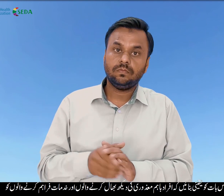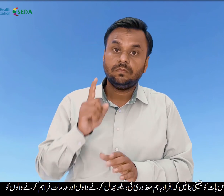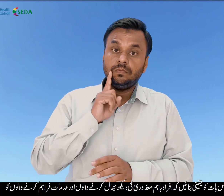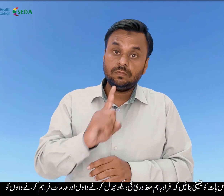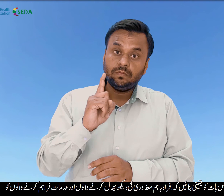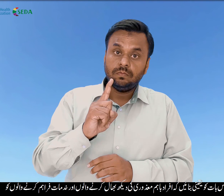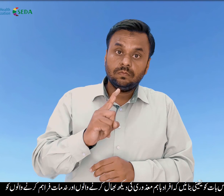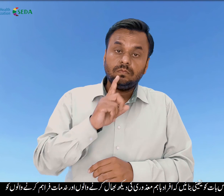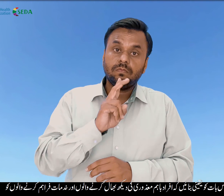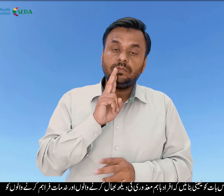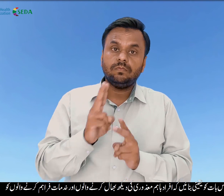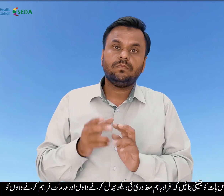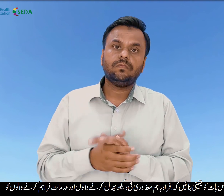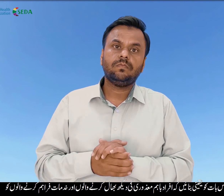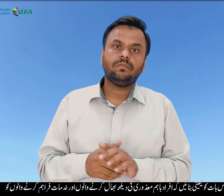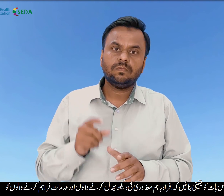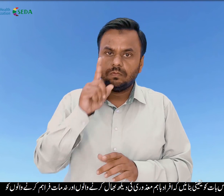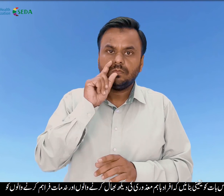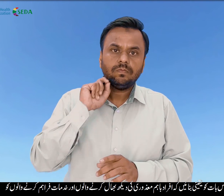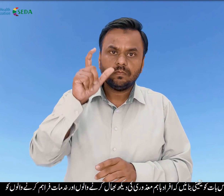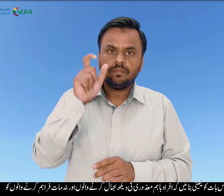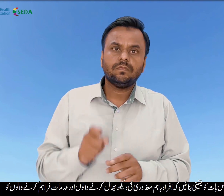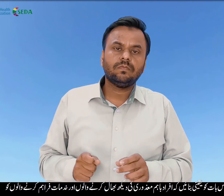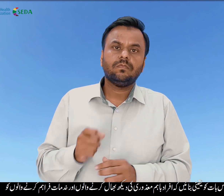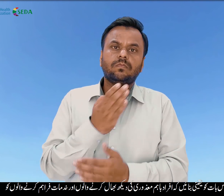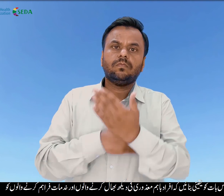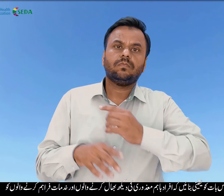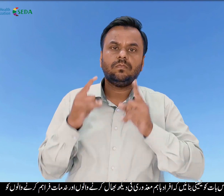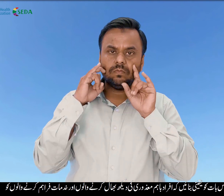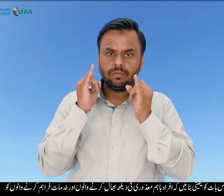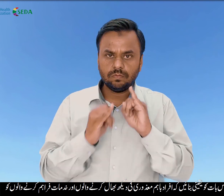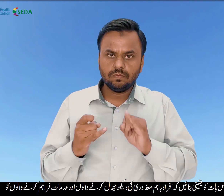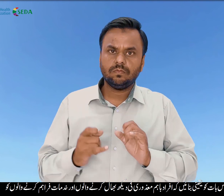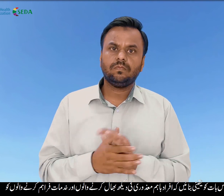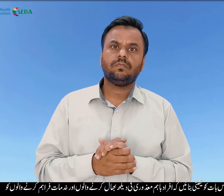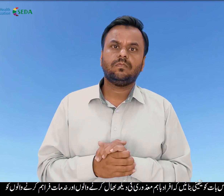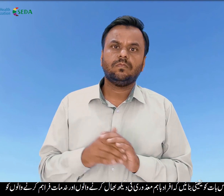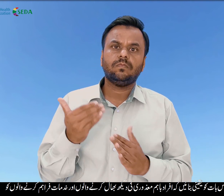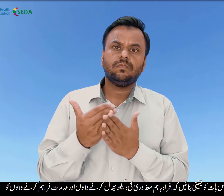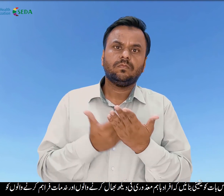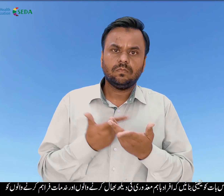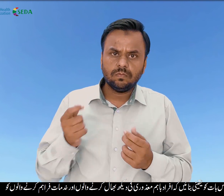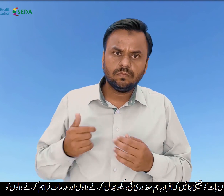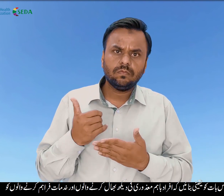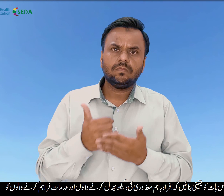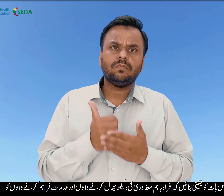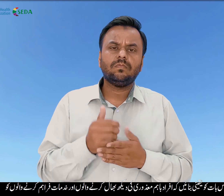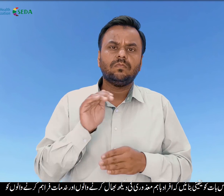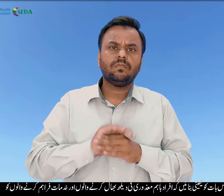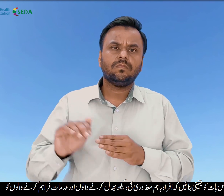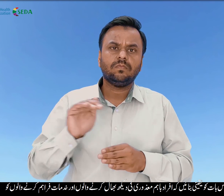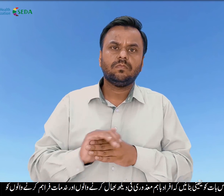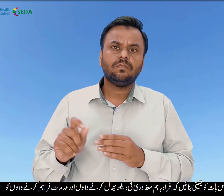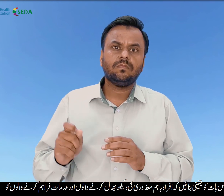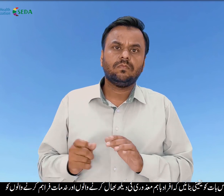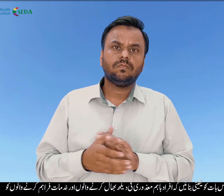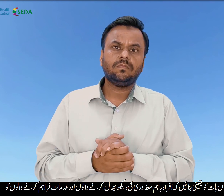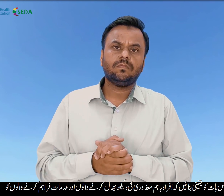اس بات کو یقینی بنائیں کہ افراد باہم معذوری کی دیکھ بھال کرنے والوں اور خدمات فراہم کرنے والوں